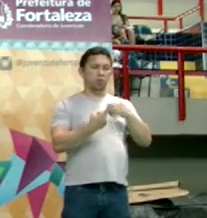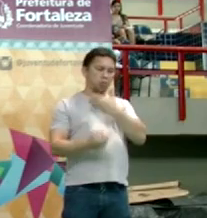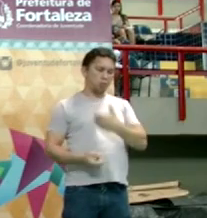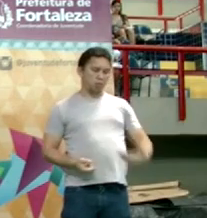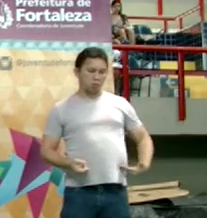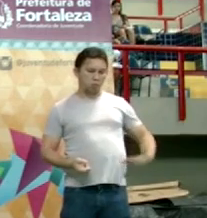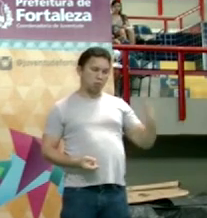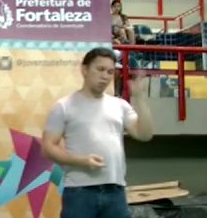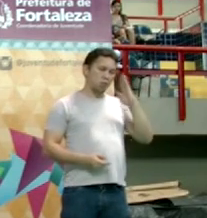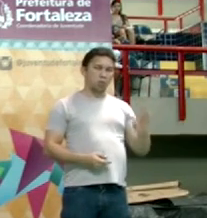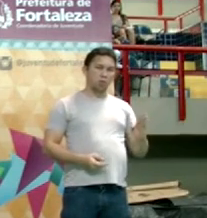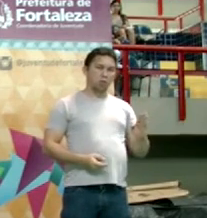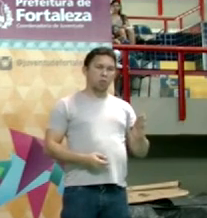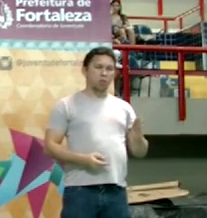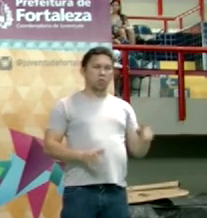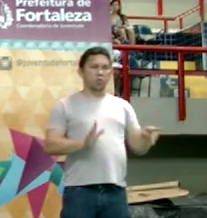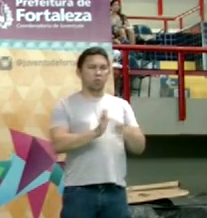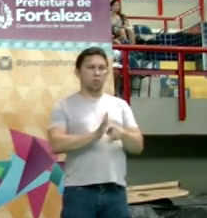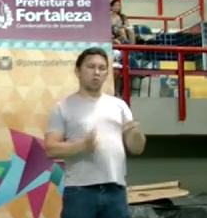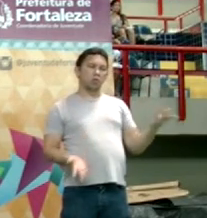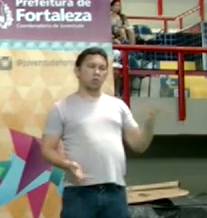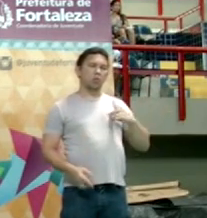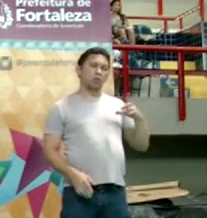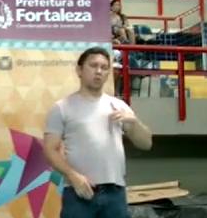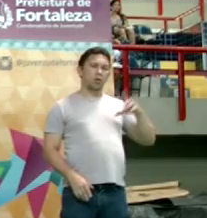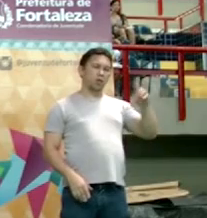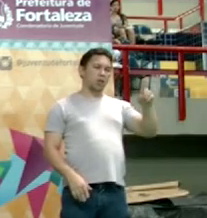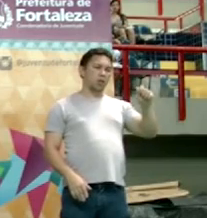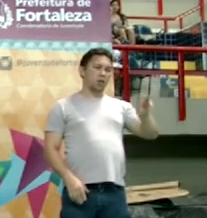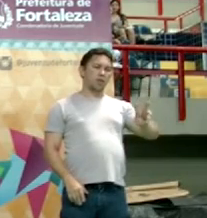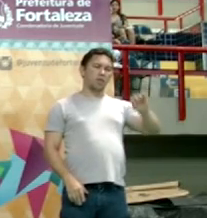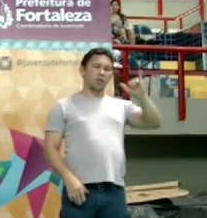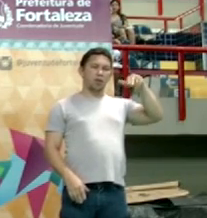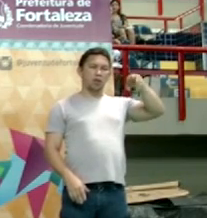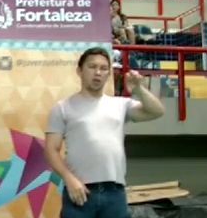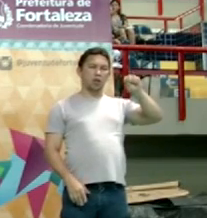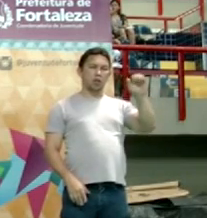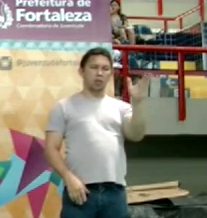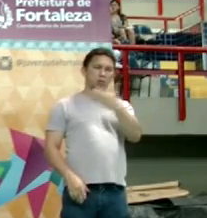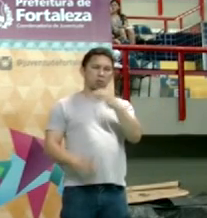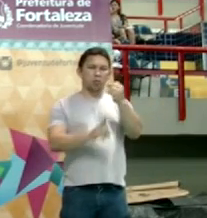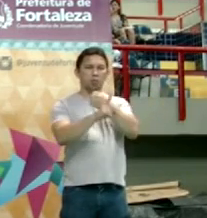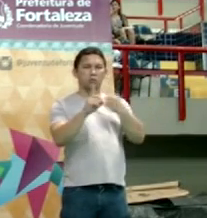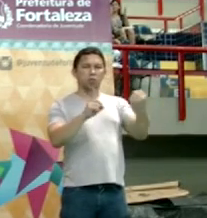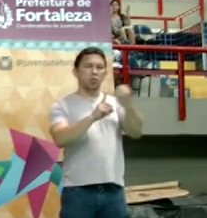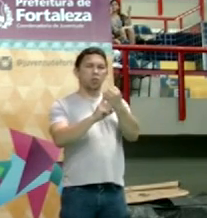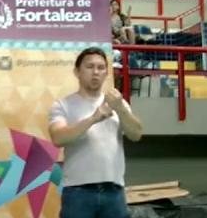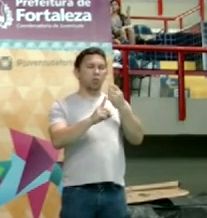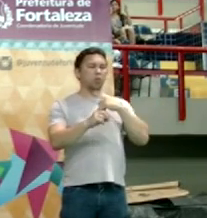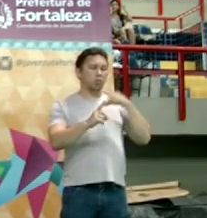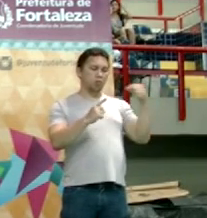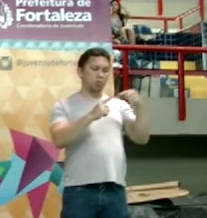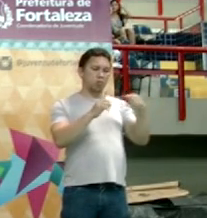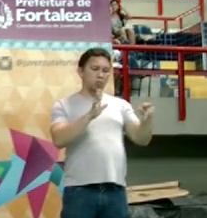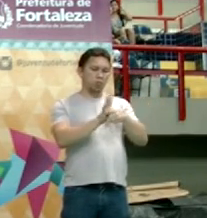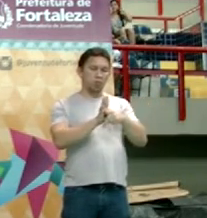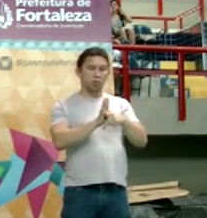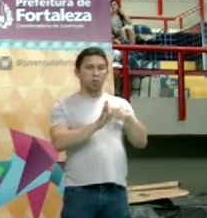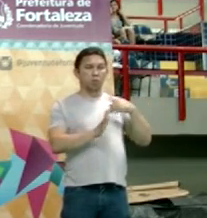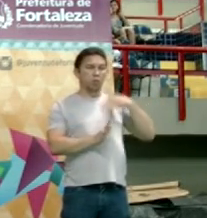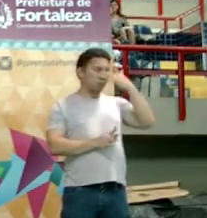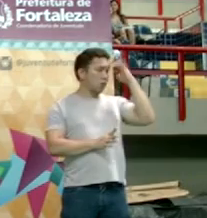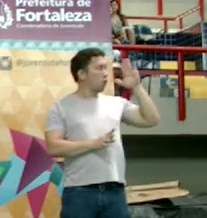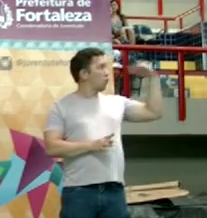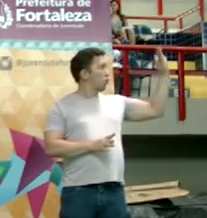defendia o que a gente chama de darwinismo social, não esqueça disso. É um dos grandes aspectos que leva à vinda